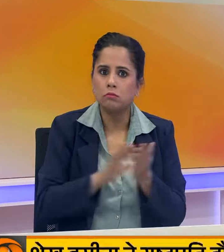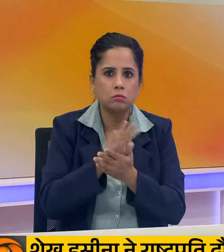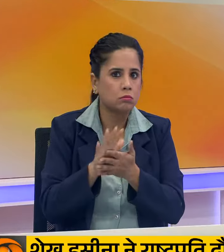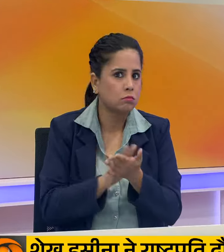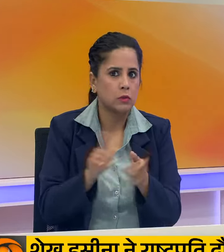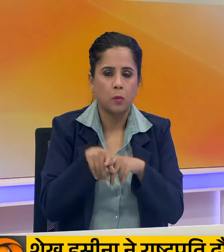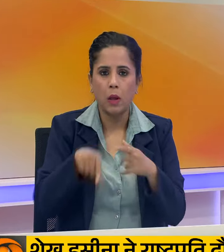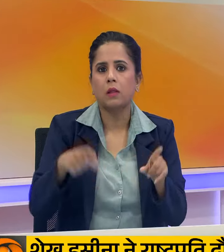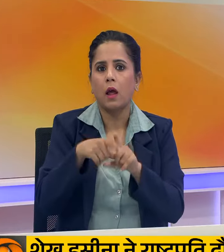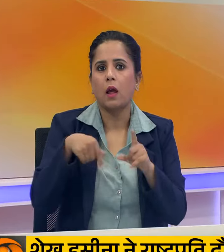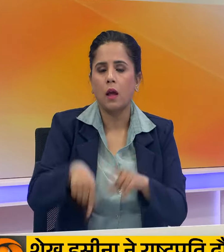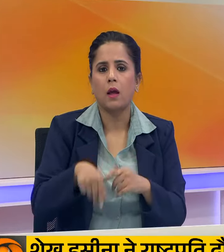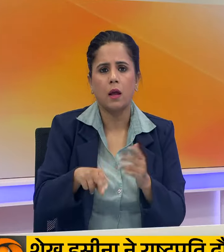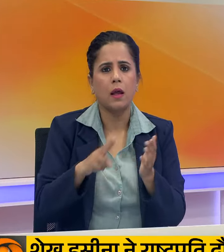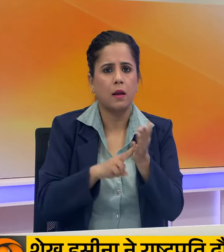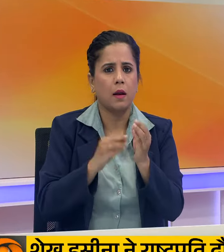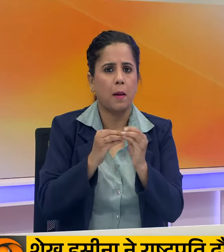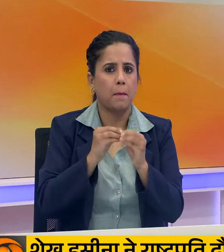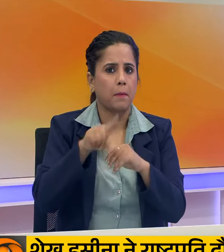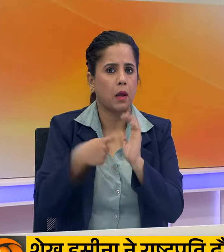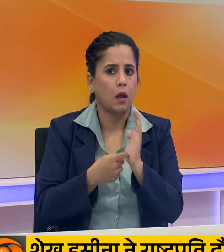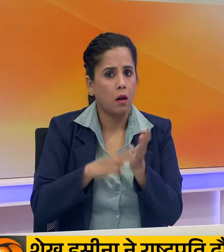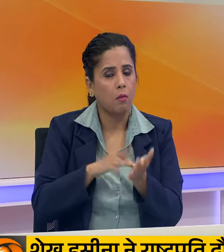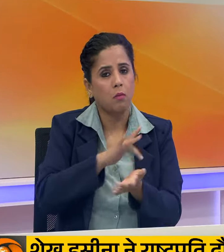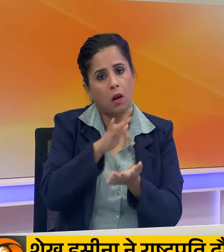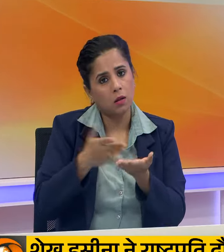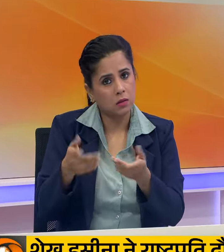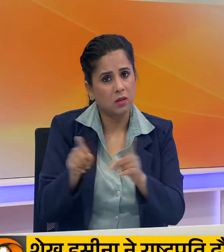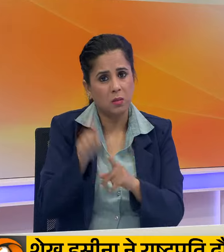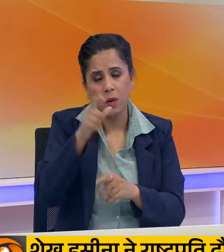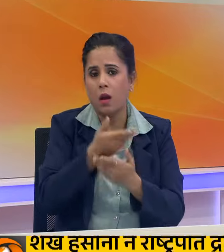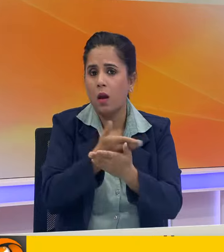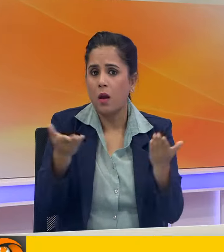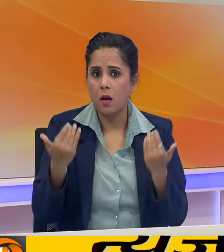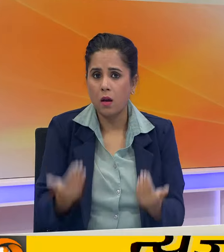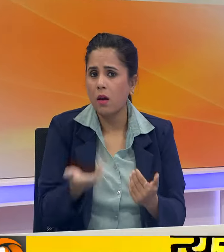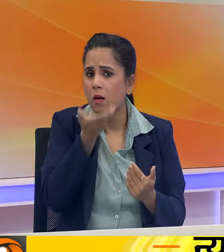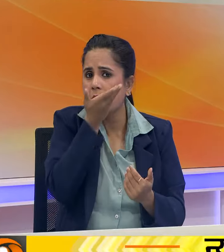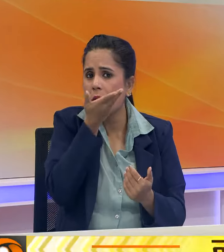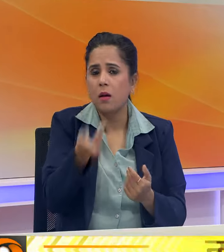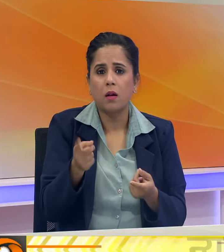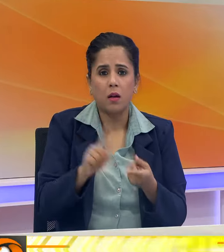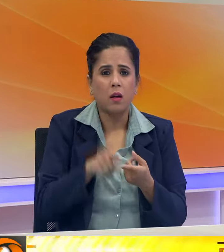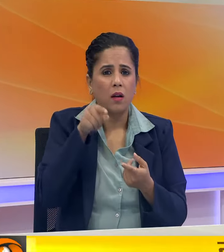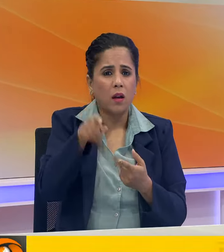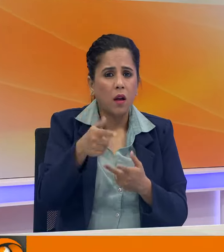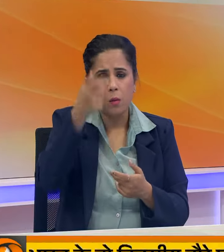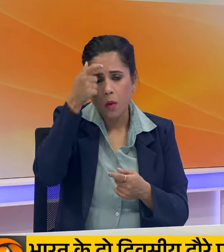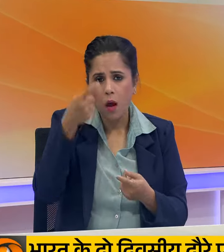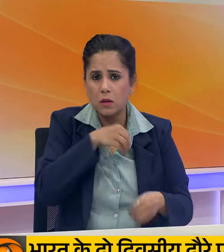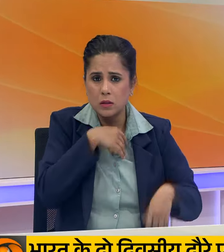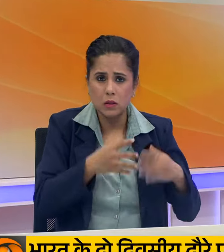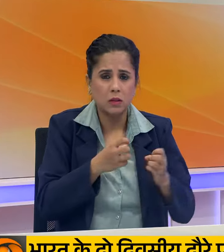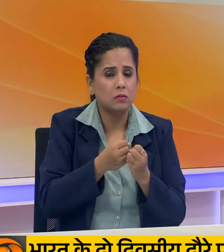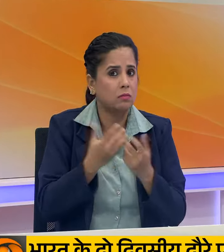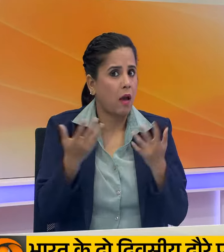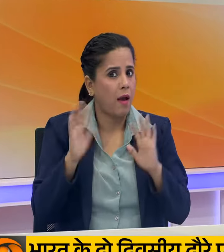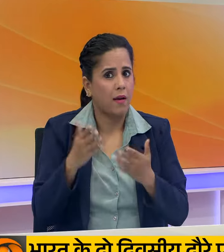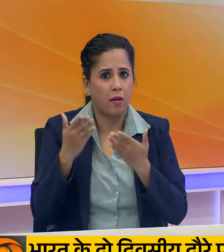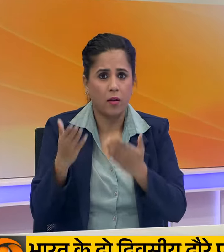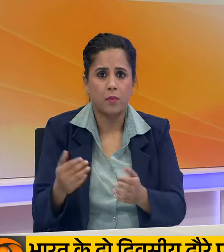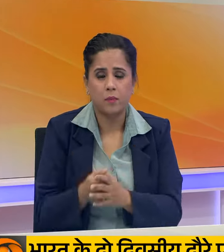हाल दिल्ली के नबी करीम इलाके का भी है यहां के निवासियों को पानी को लेकर किन-किन समस्याओं का सामना करना पड़ रहा